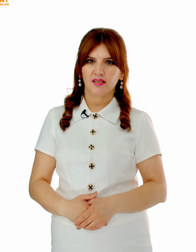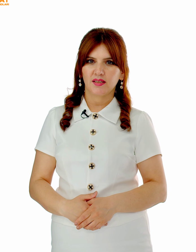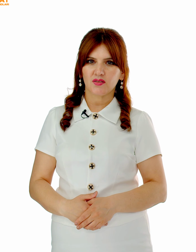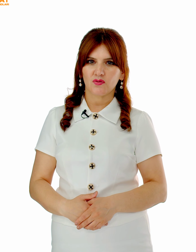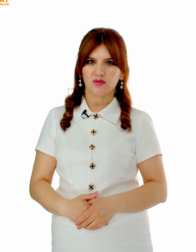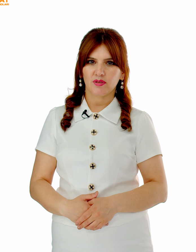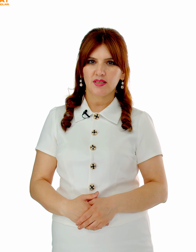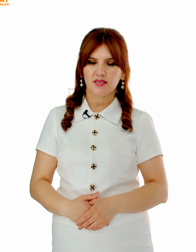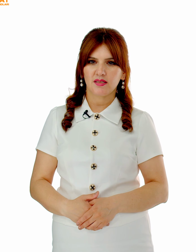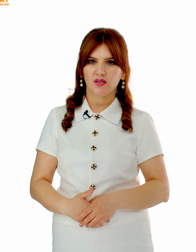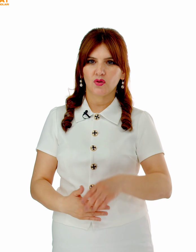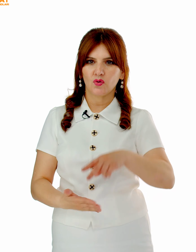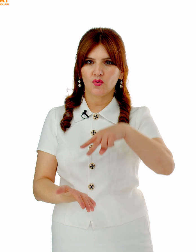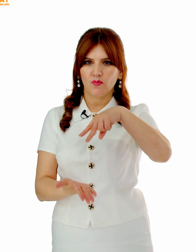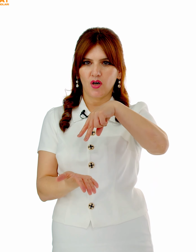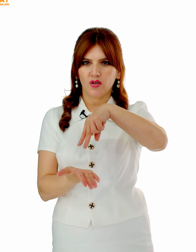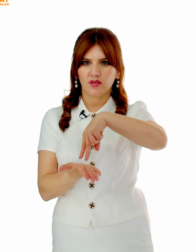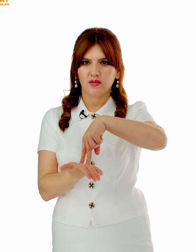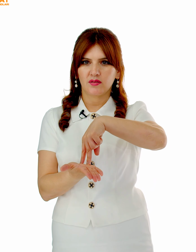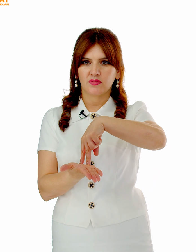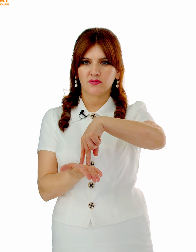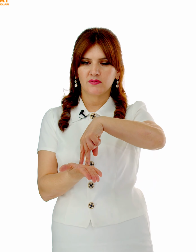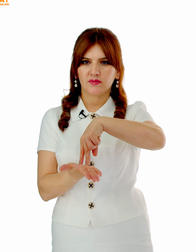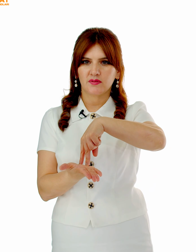Keyingi so'zimiz turmoq.